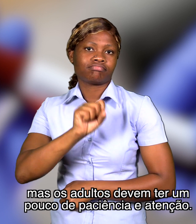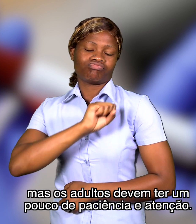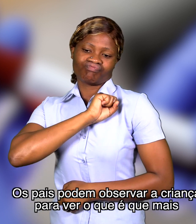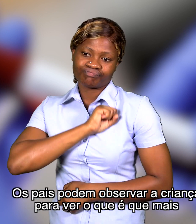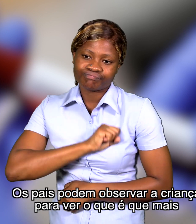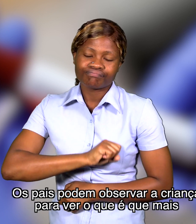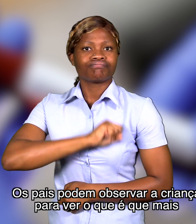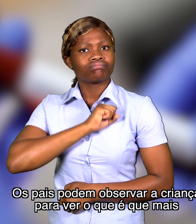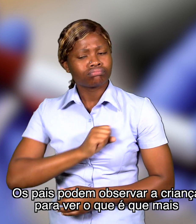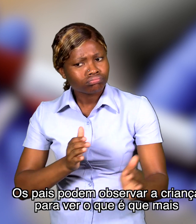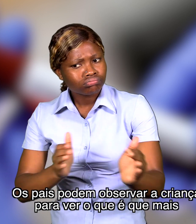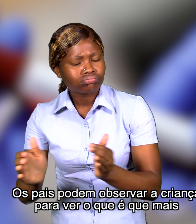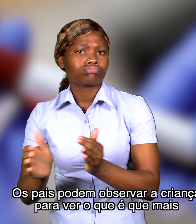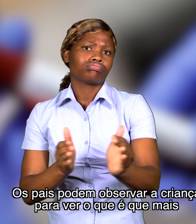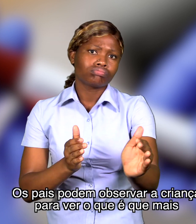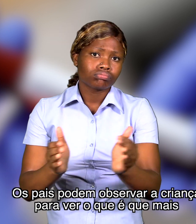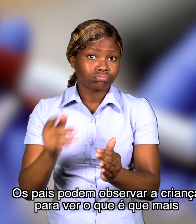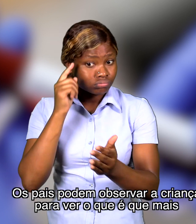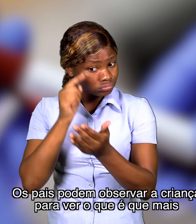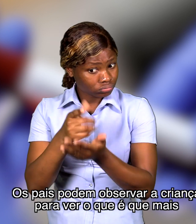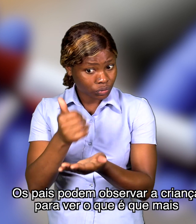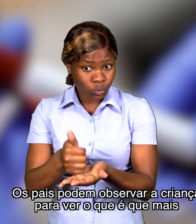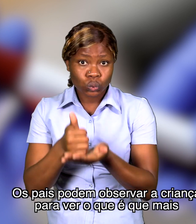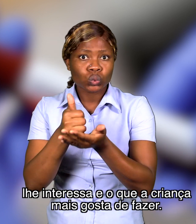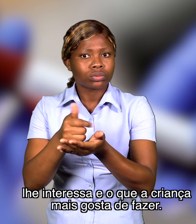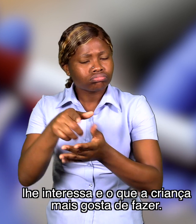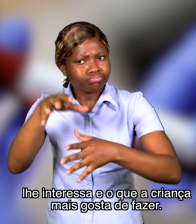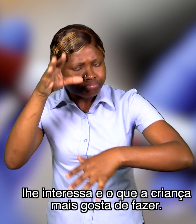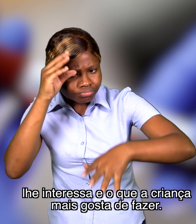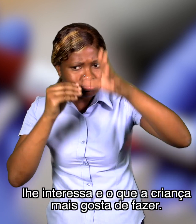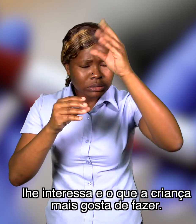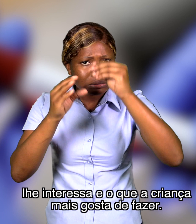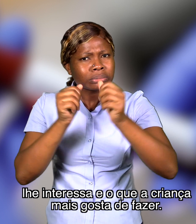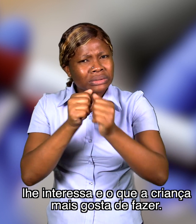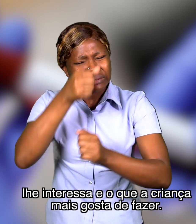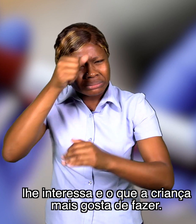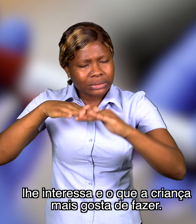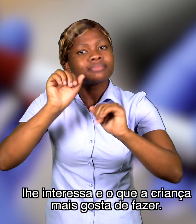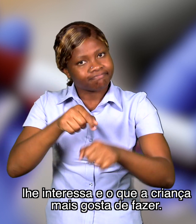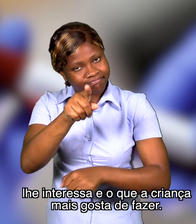Os pais podem observar a criança para ver o que mais lhe interessa e o que a criança mais gosta de fazer.